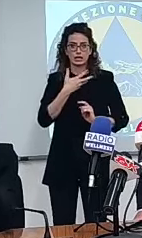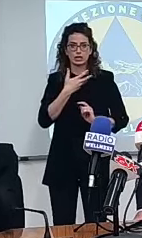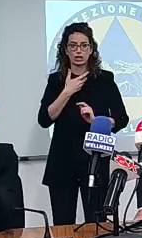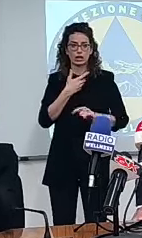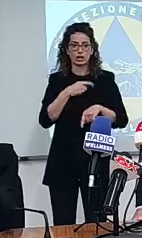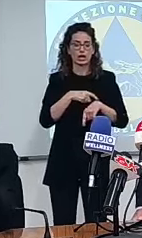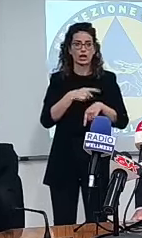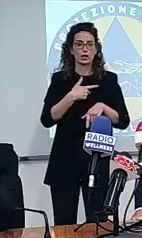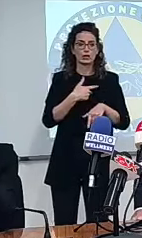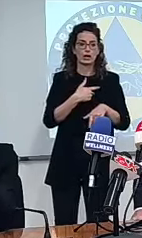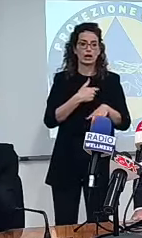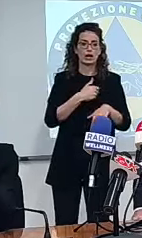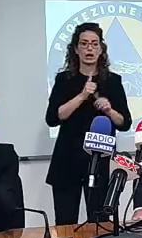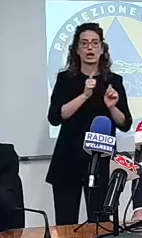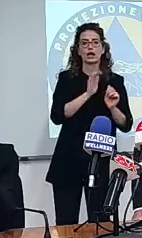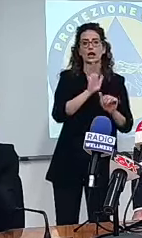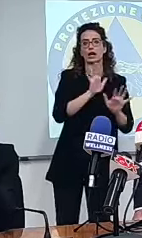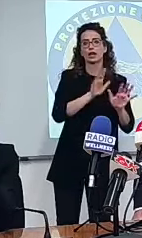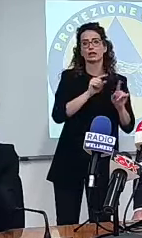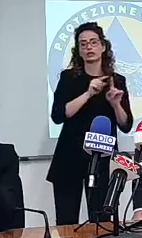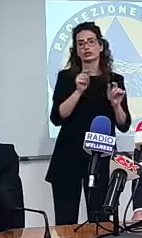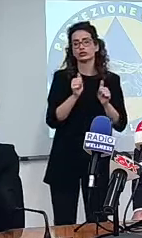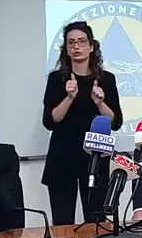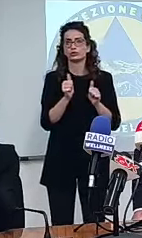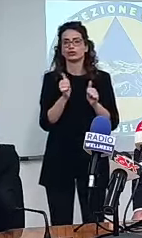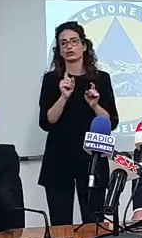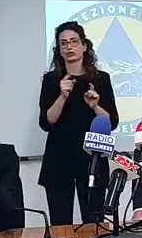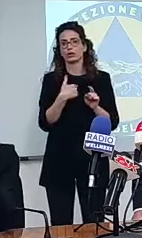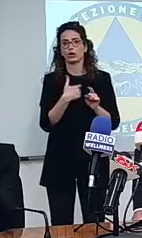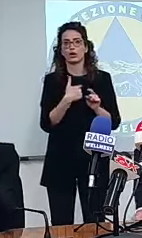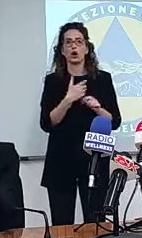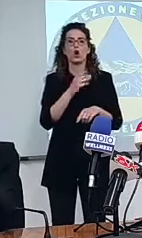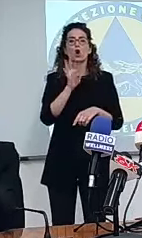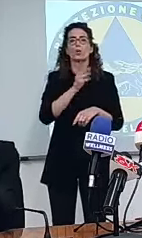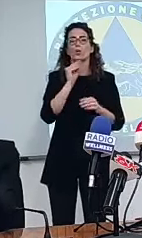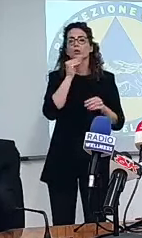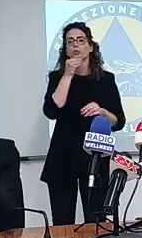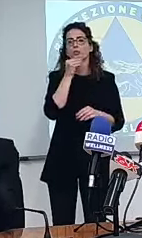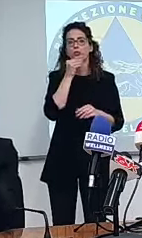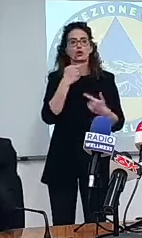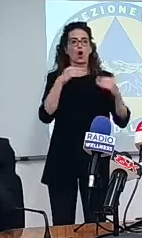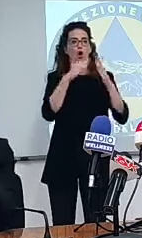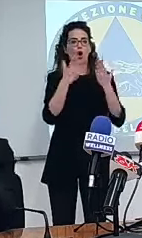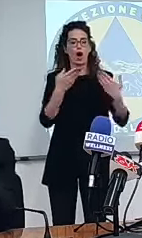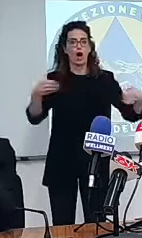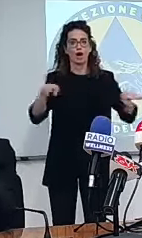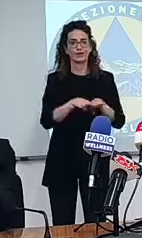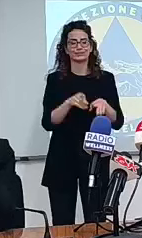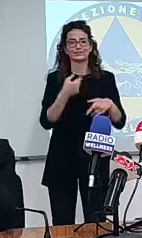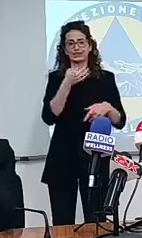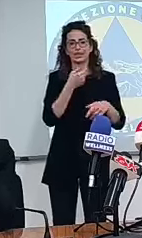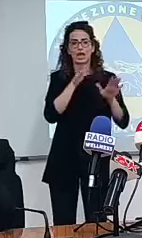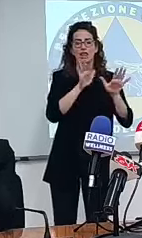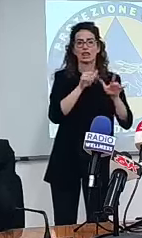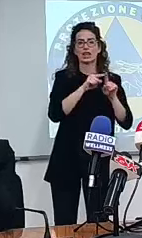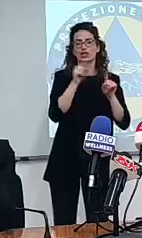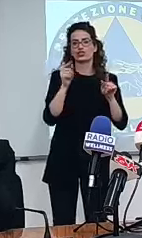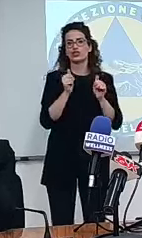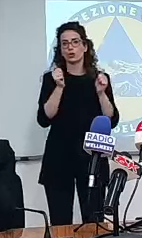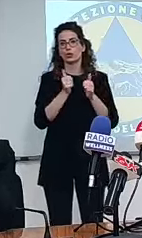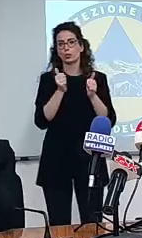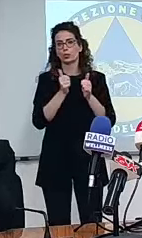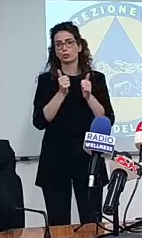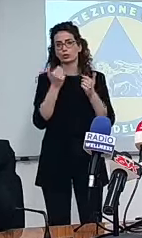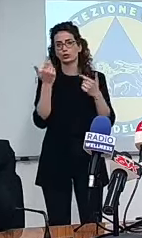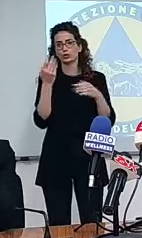sera, alle 4 del pomeriggio, chiudevi tutti in casa. Allora, se me lo porti dalle 10 alle 11 e poi mi dici anche che dal